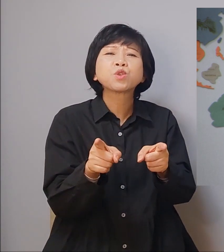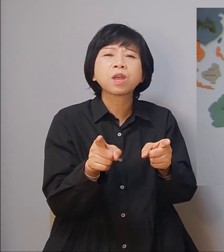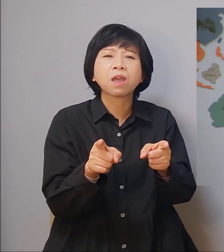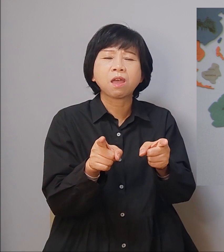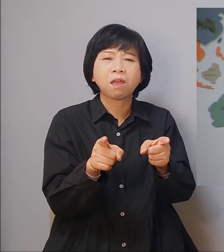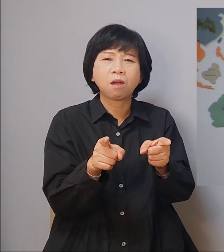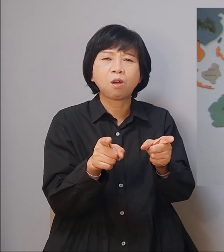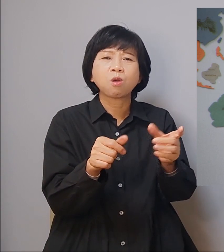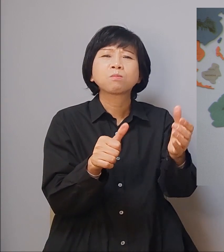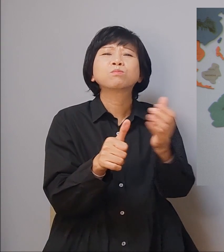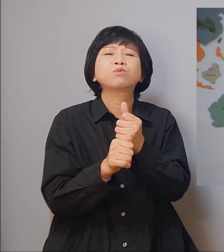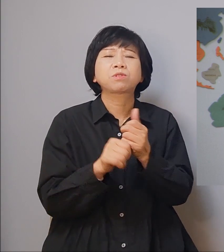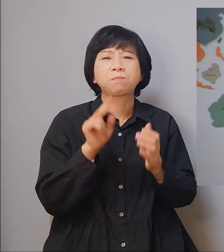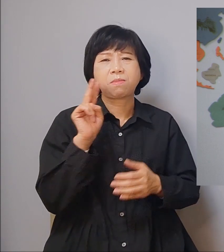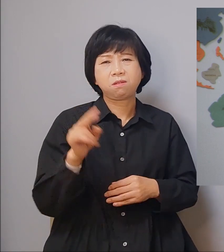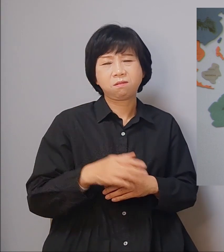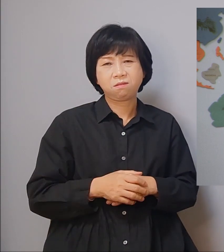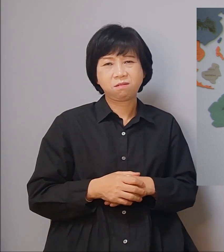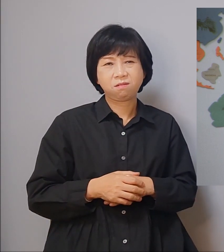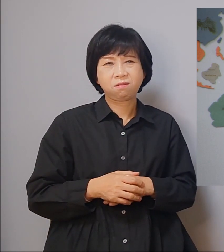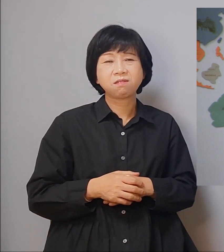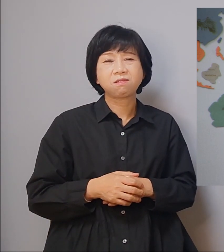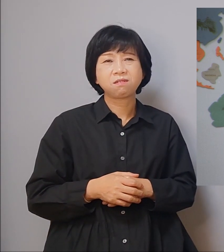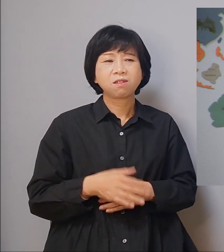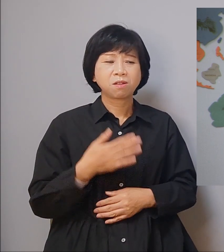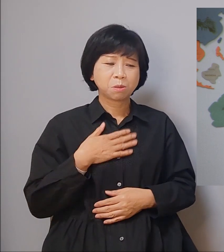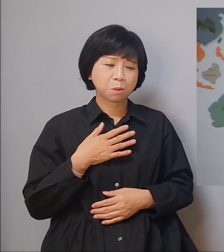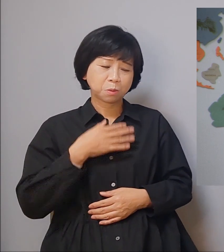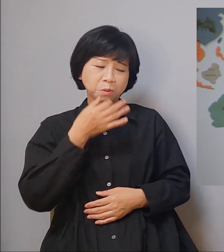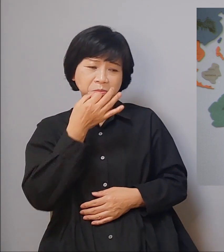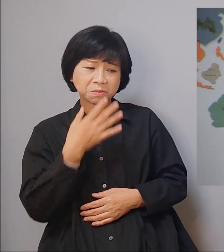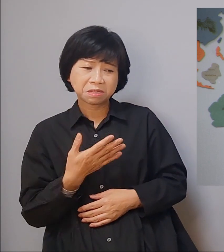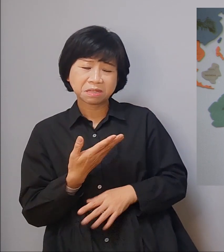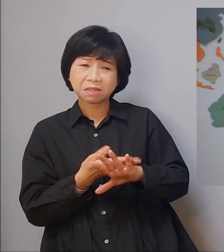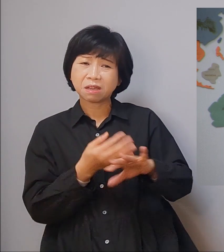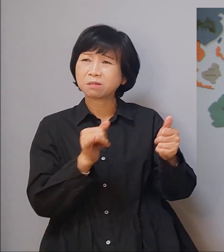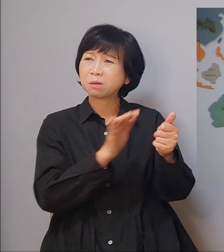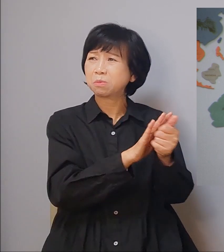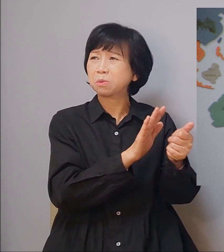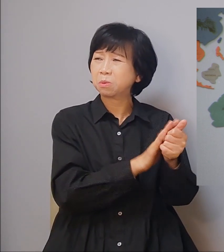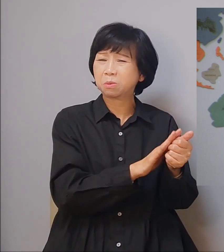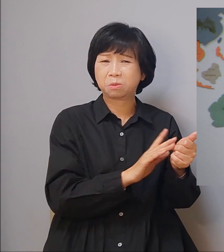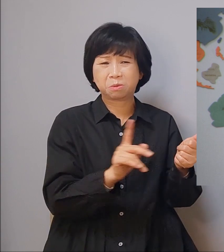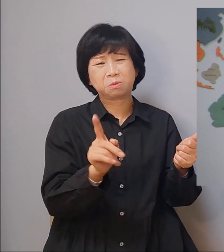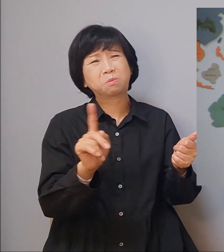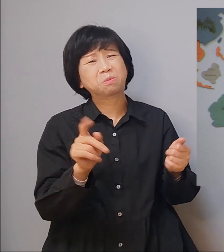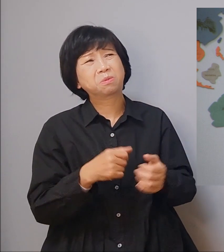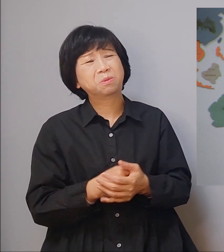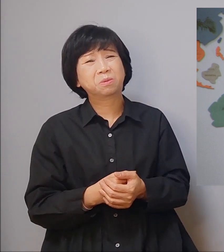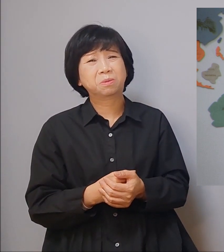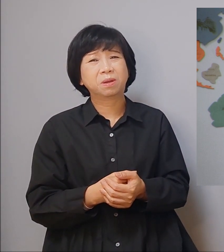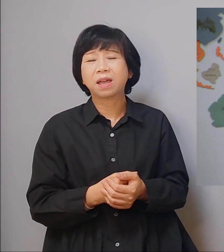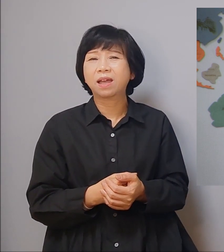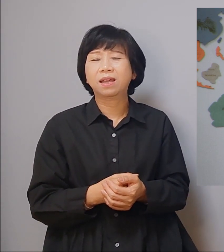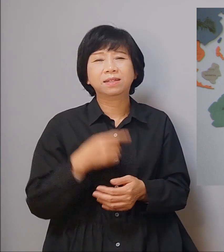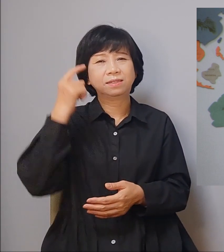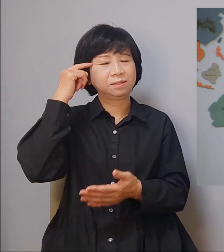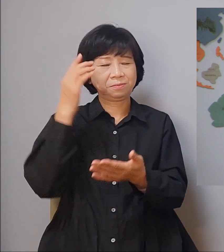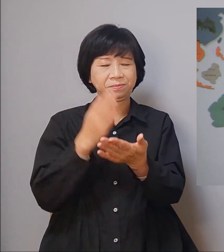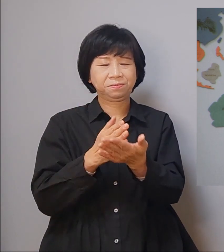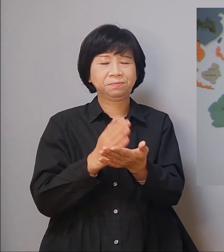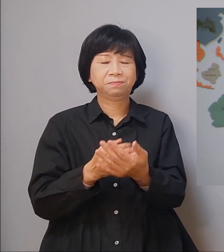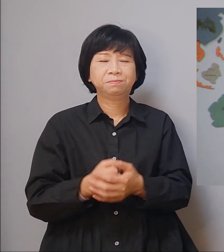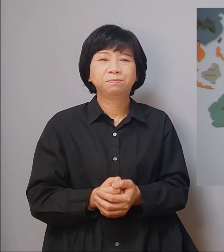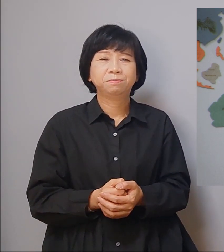합니다. 아이고, 나도 이런데 내가 누구를 도울 수 있겠어? 여러분, 그렇게 생각하지